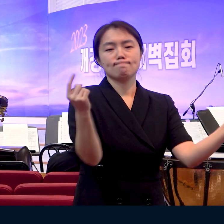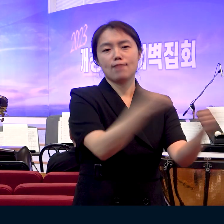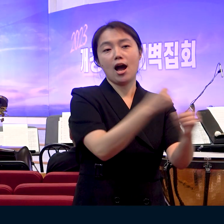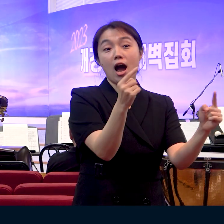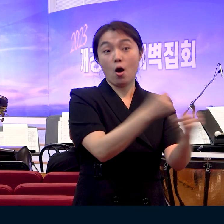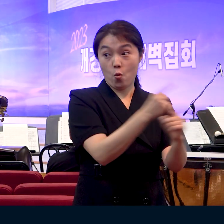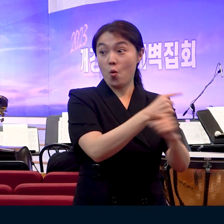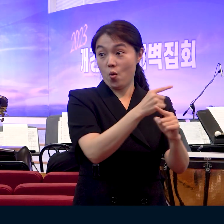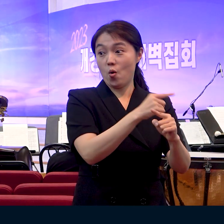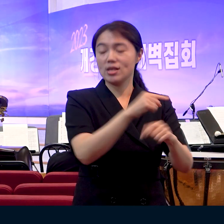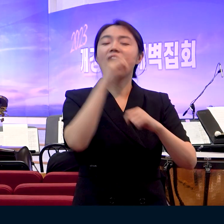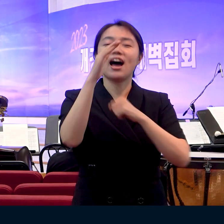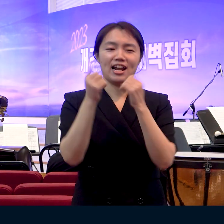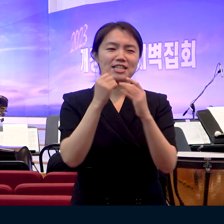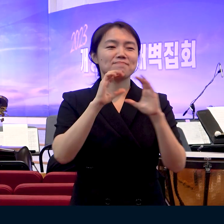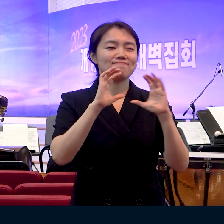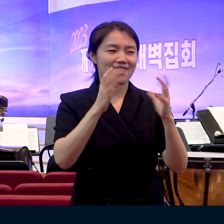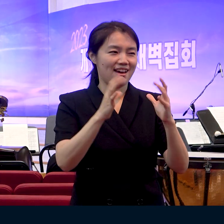일어나는 것이다.